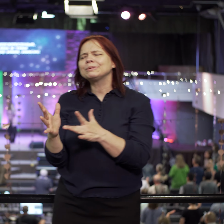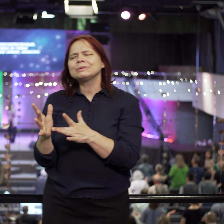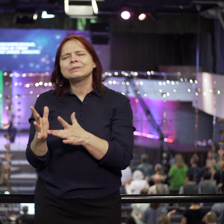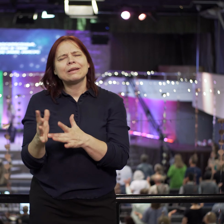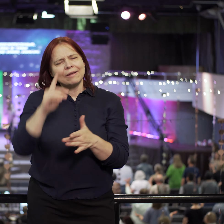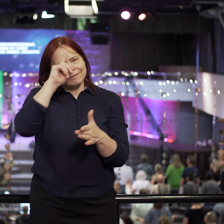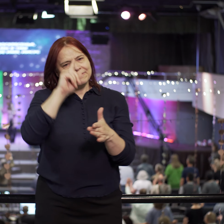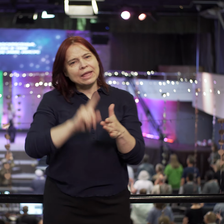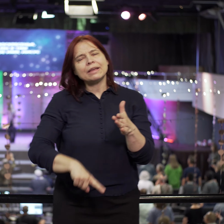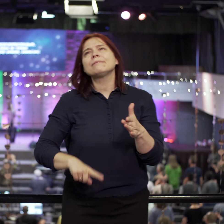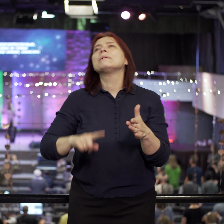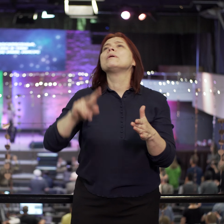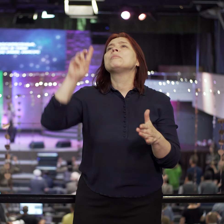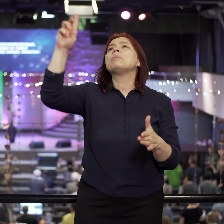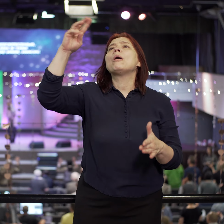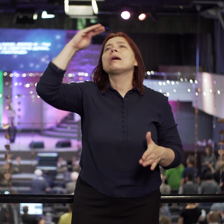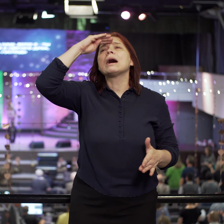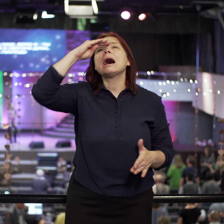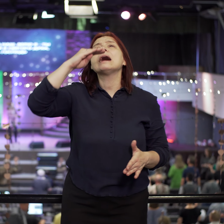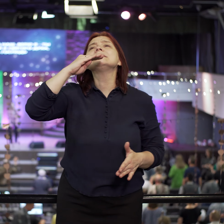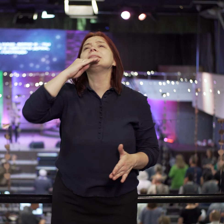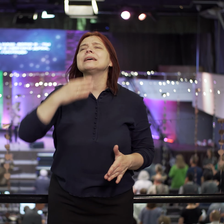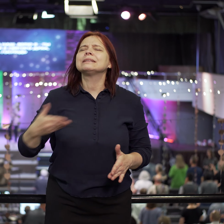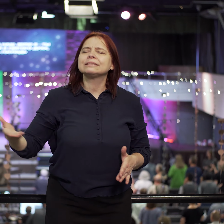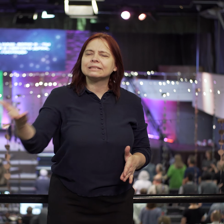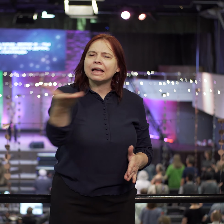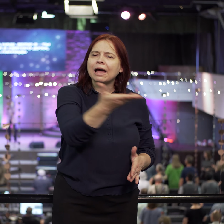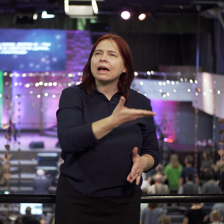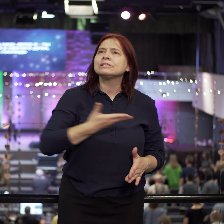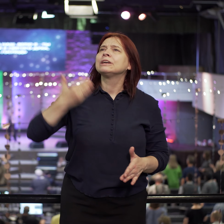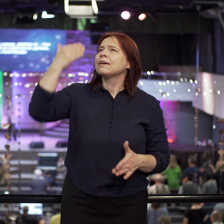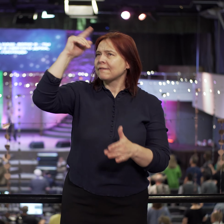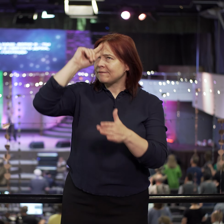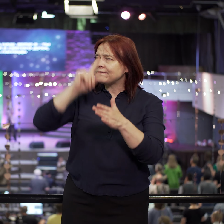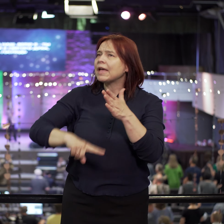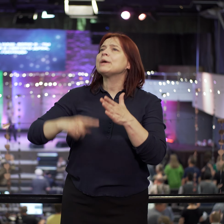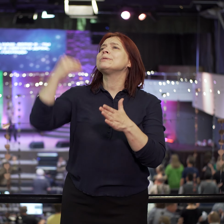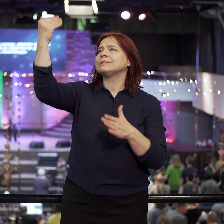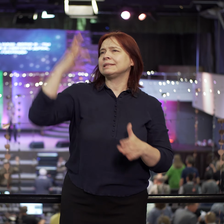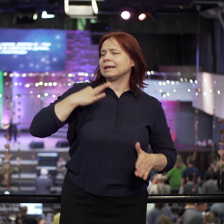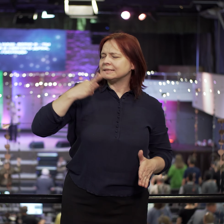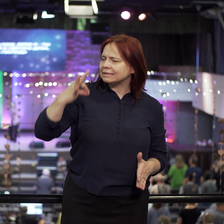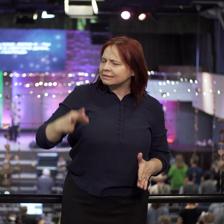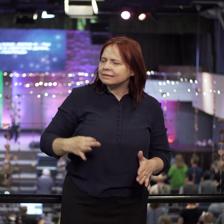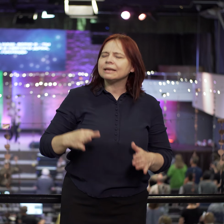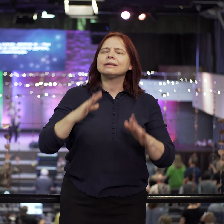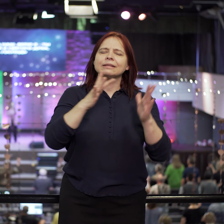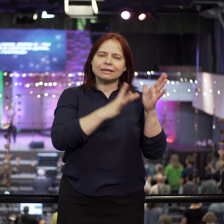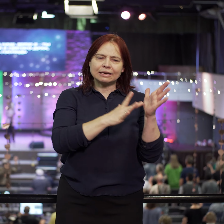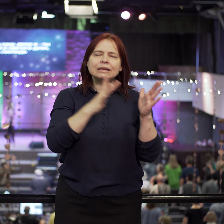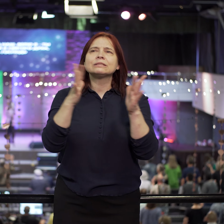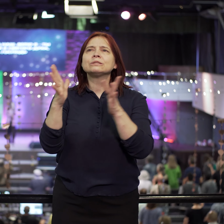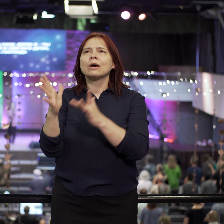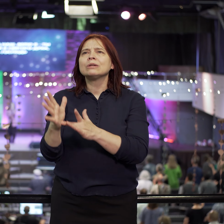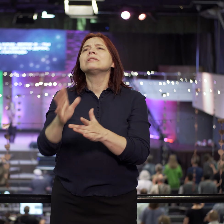Иисус. Верю я, Ты Бог, Отец наш, верю я, Ты Сын Христос, верю я